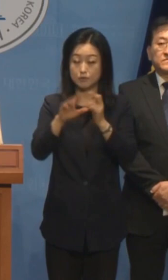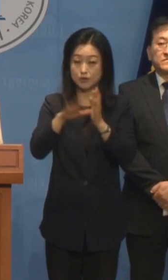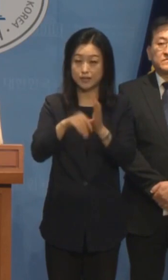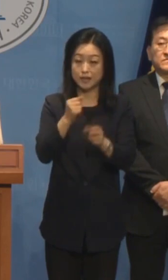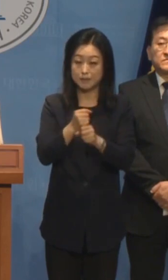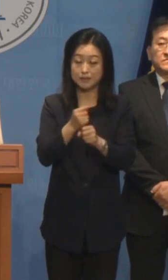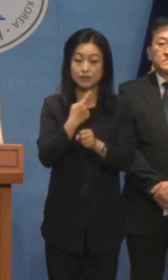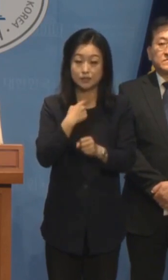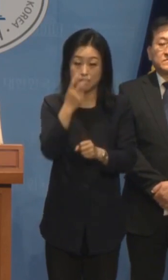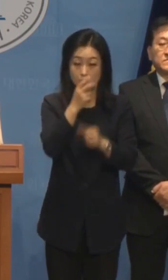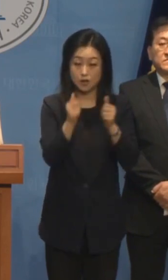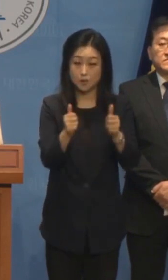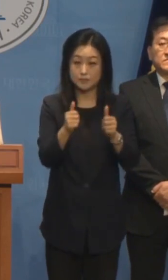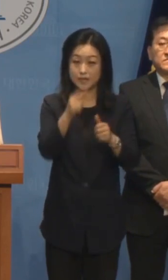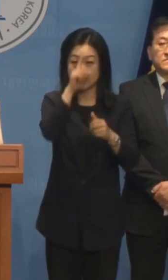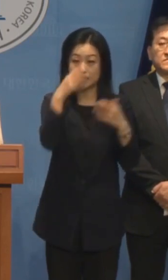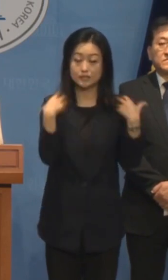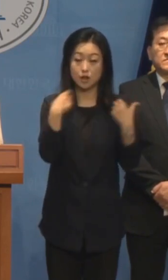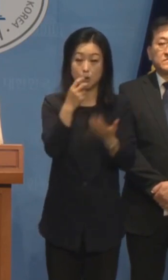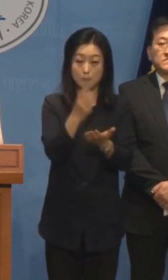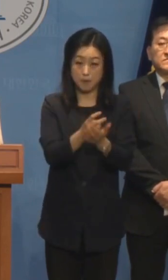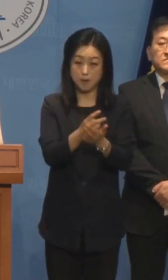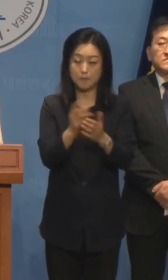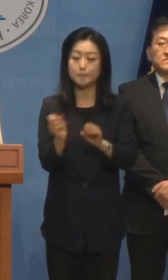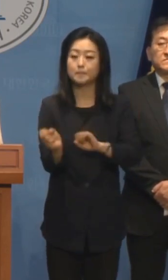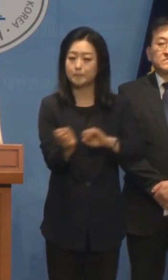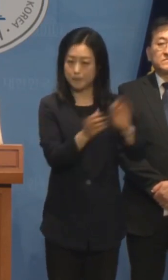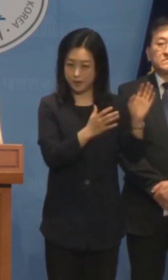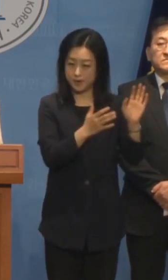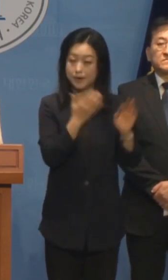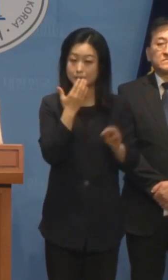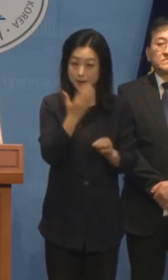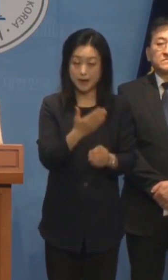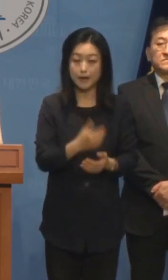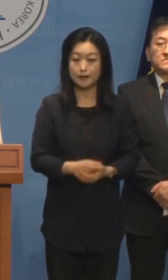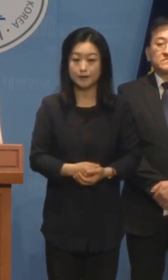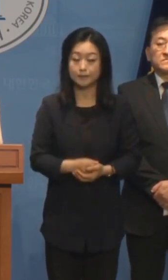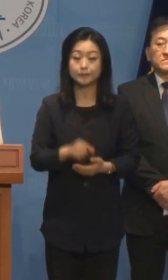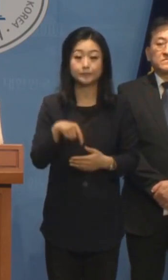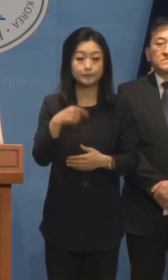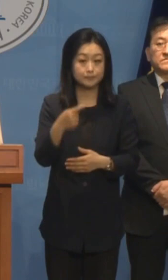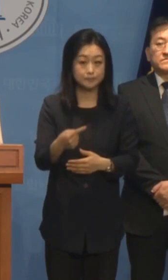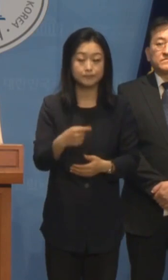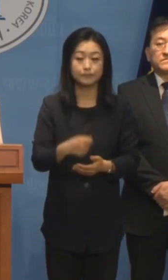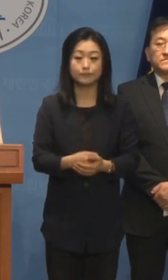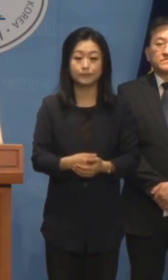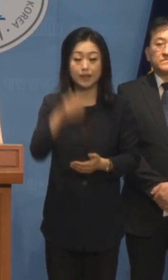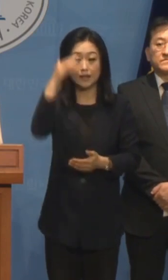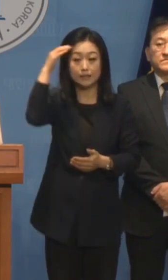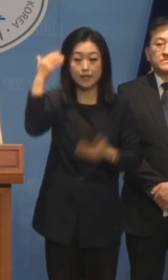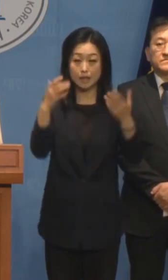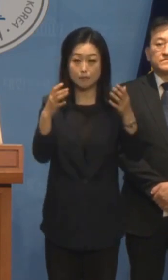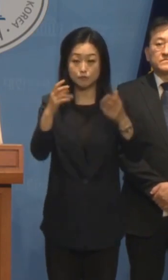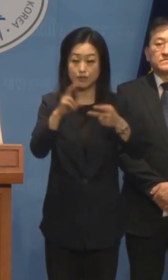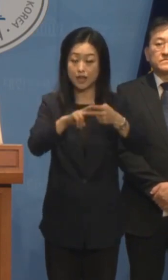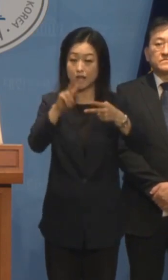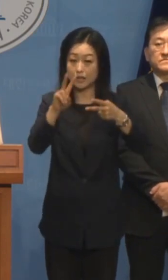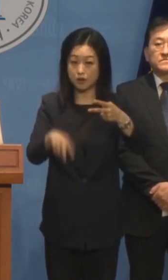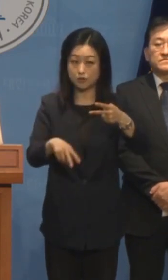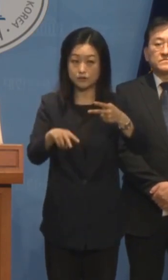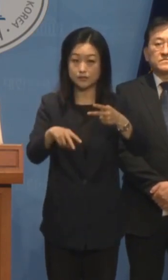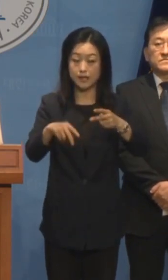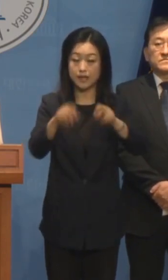현행 검찰 제도는 이제 역사 속으로 사라질 것입니다. 그리고 대한민국 형사 사법